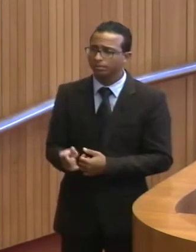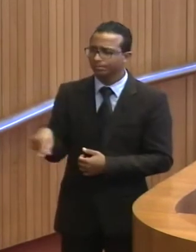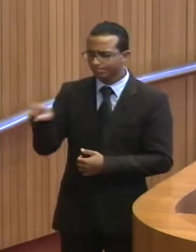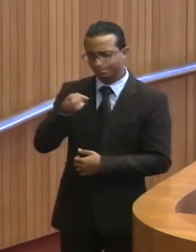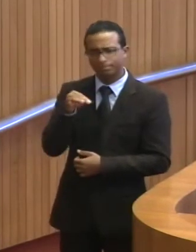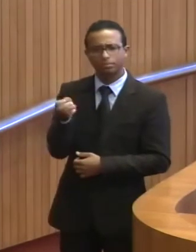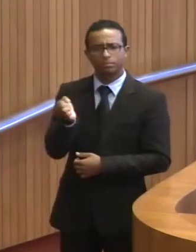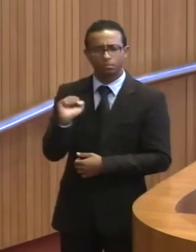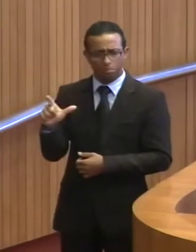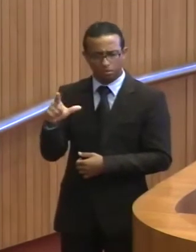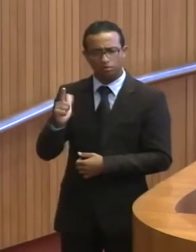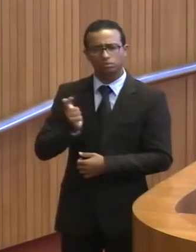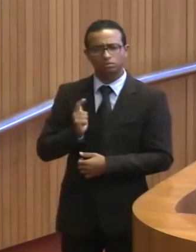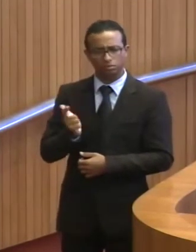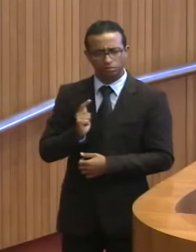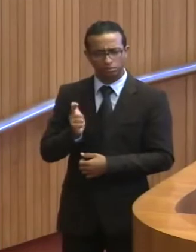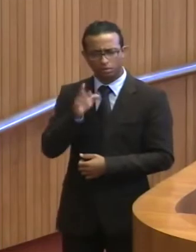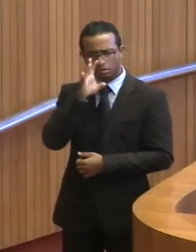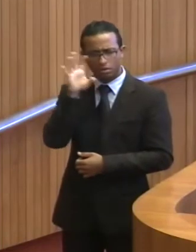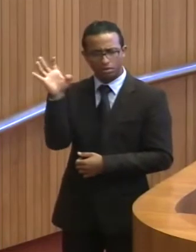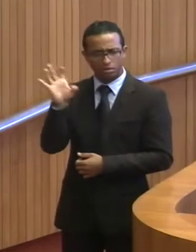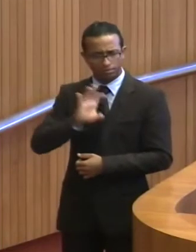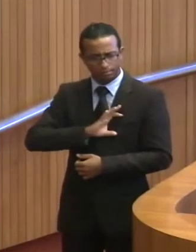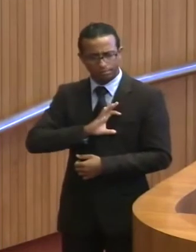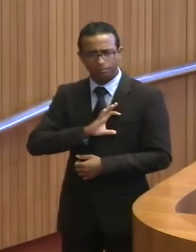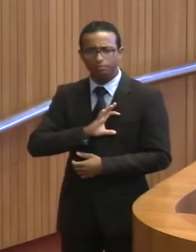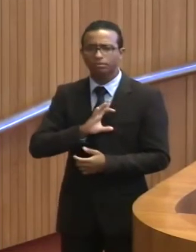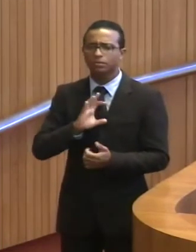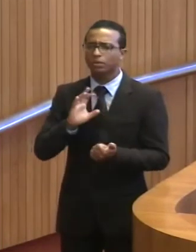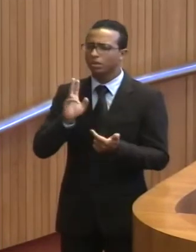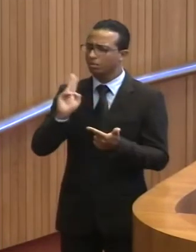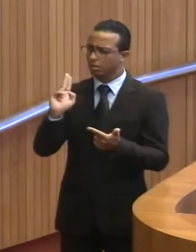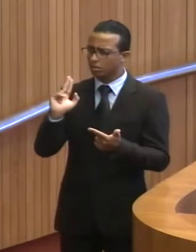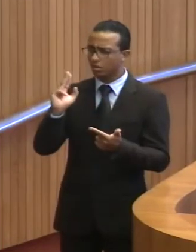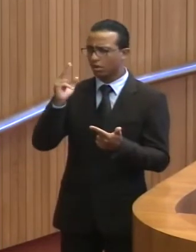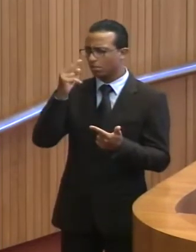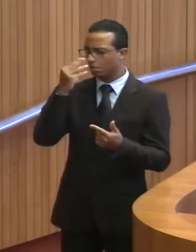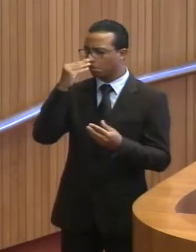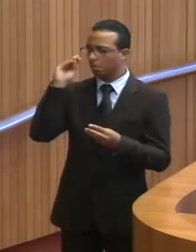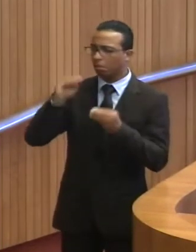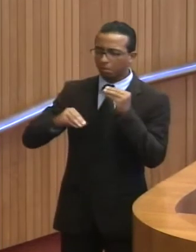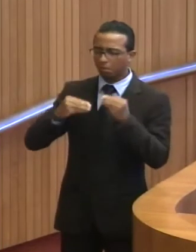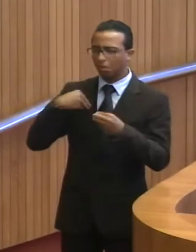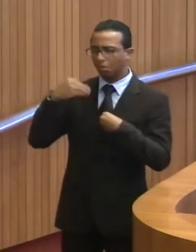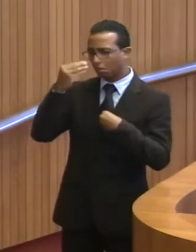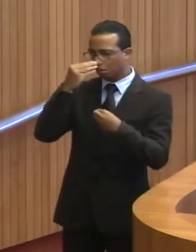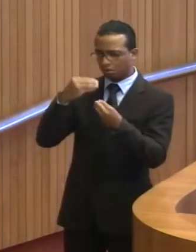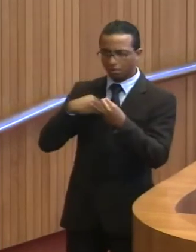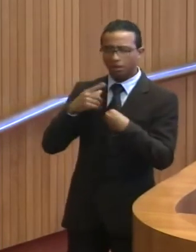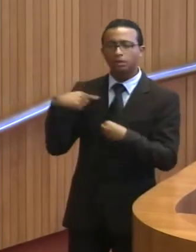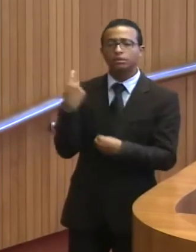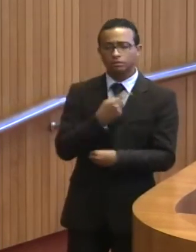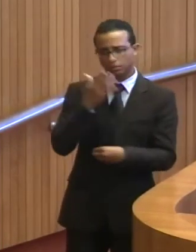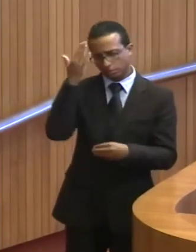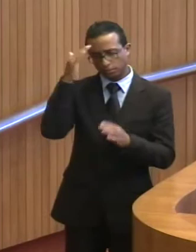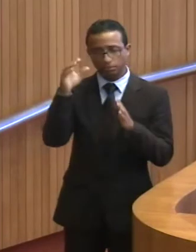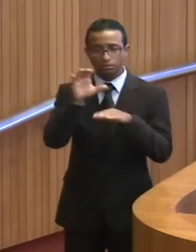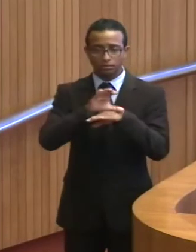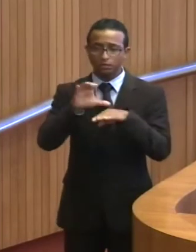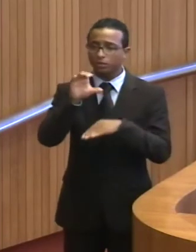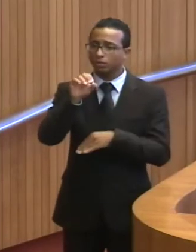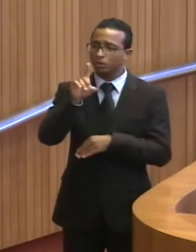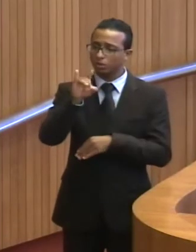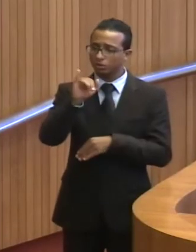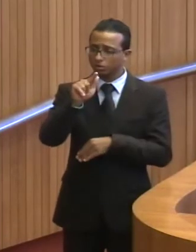extremamente levianas, calúnias, difamação. E calúnia, nós sabemos, está no Código Penal,